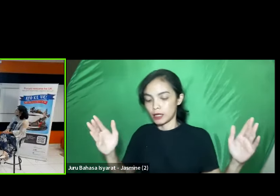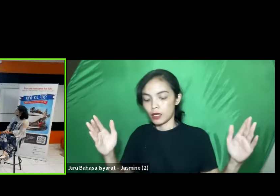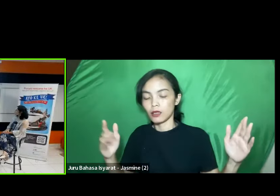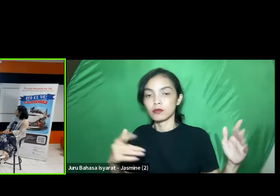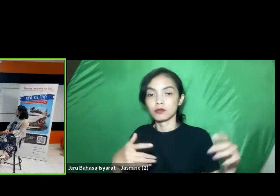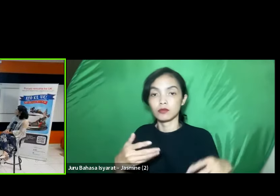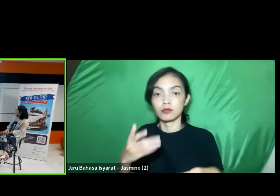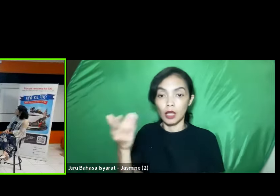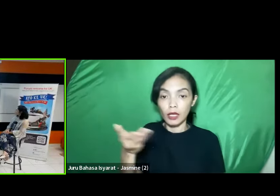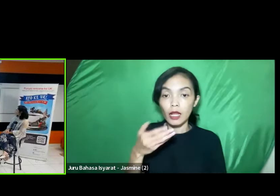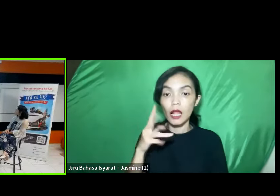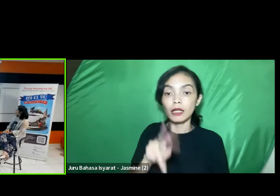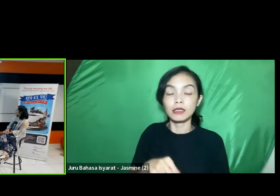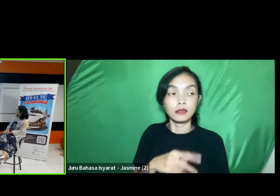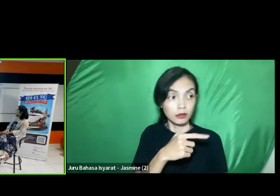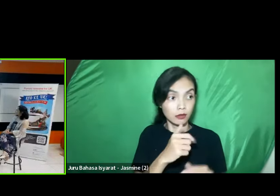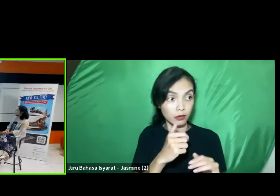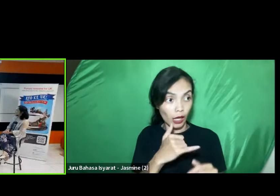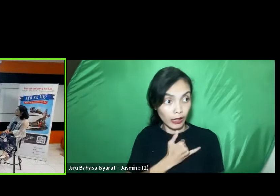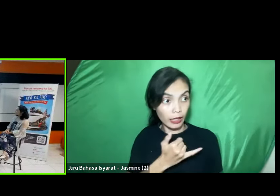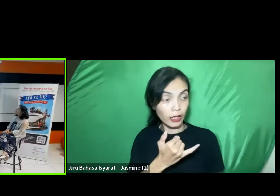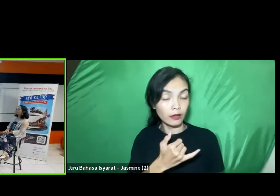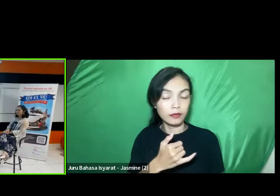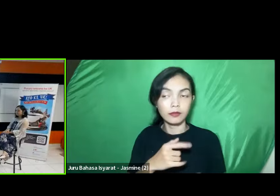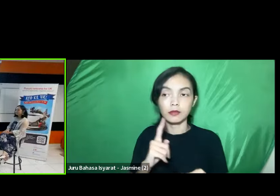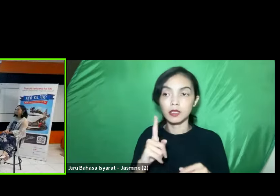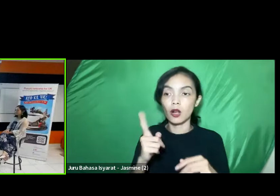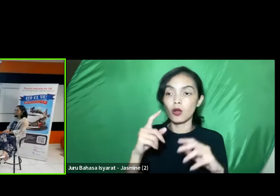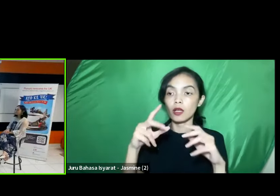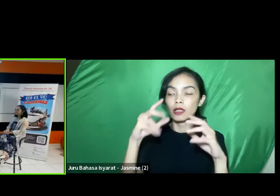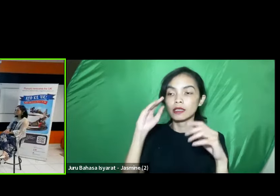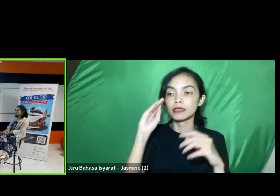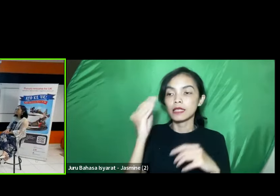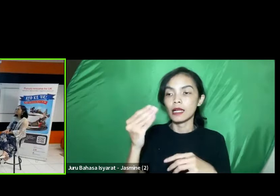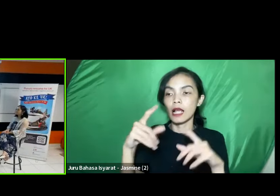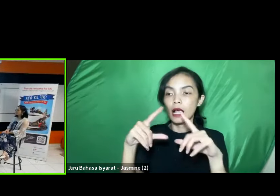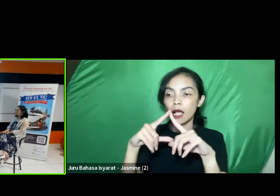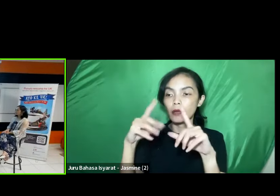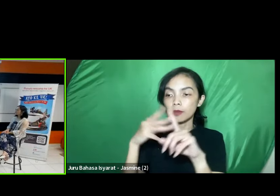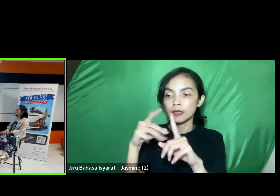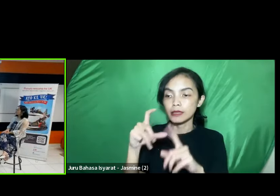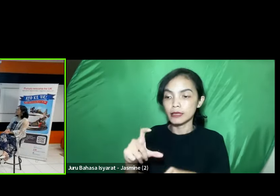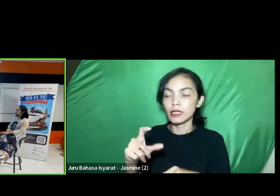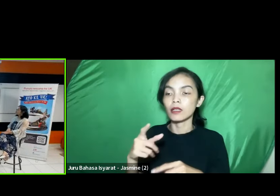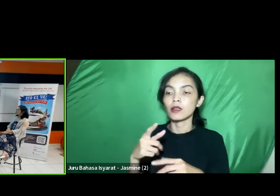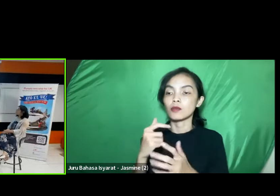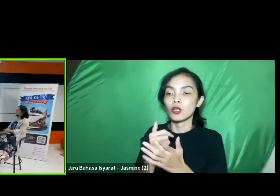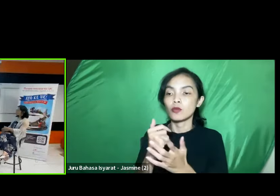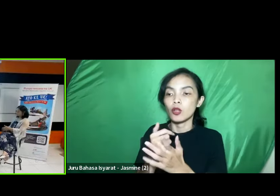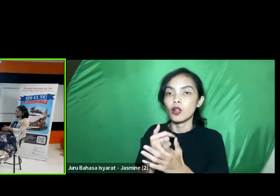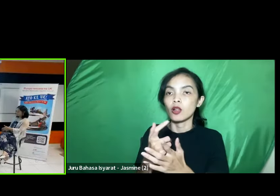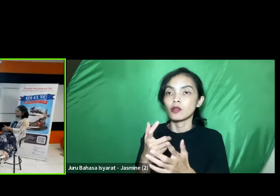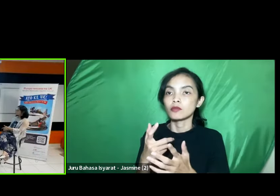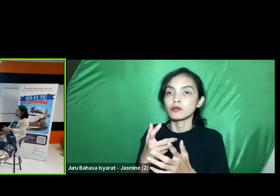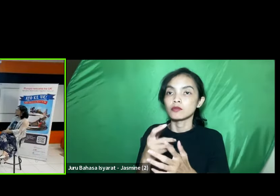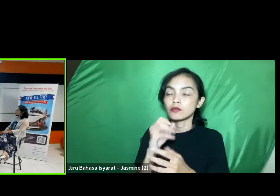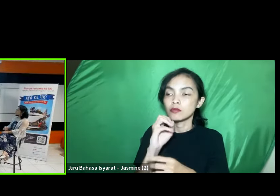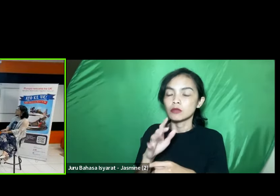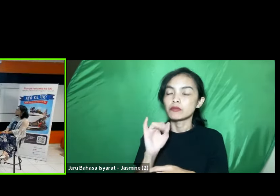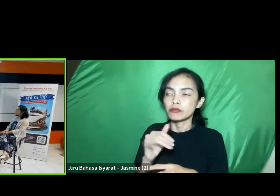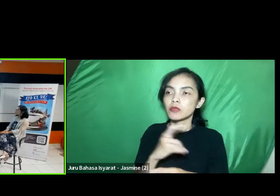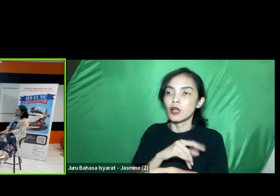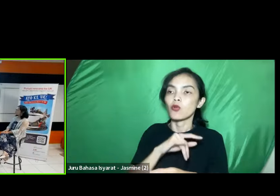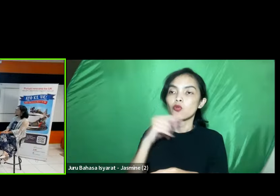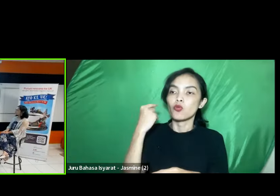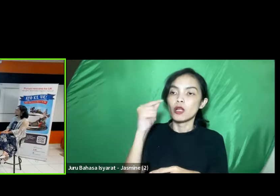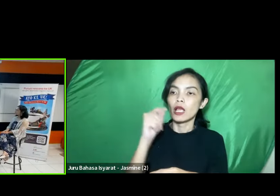gitu jadi walaupun kalian punya plan B Plan C kalian tap harus bisa convincing kalau kalian dengan berkuliah di UK ini kalian bisa mencapai